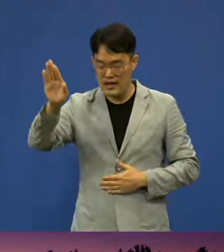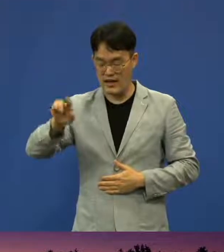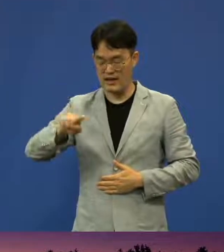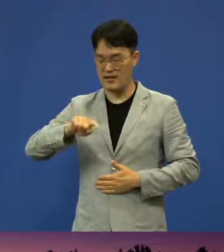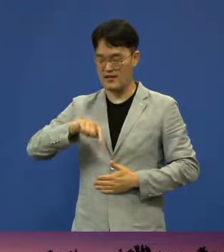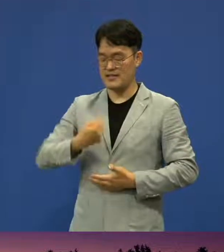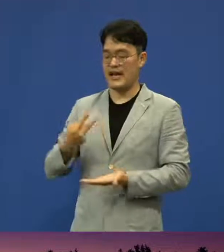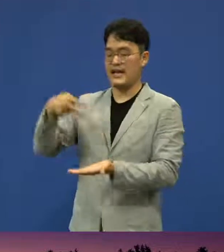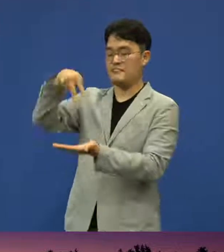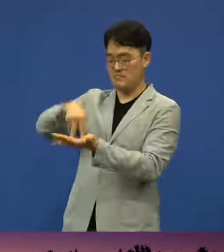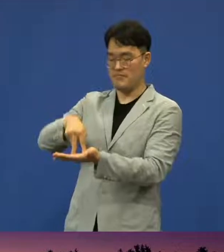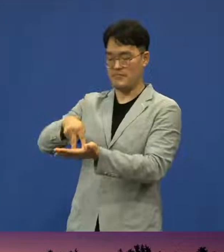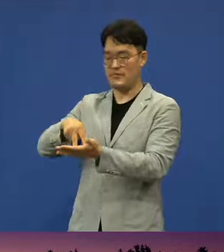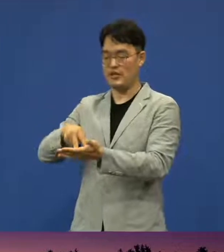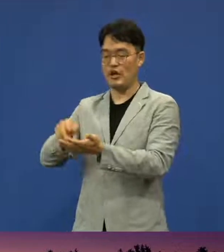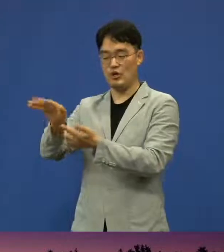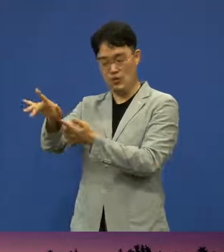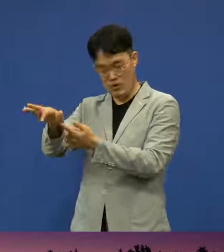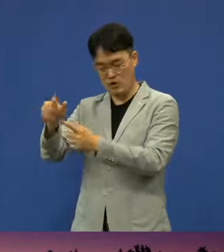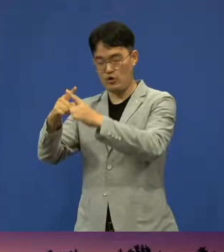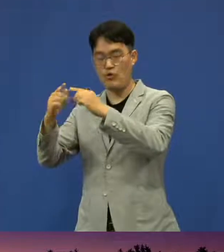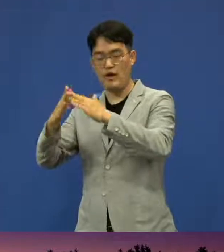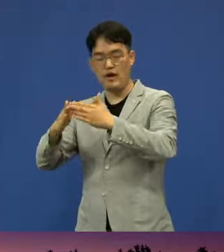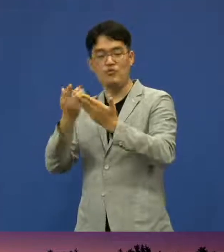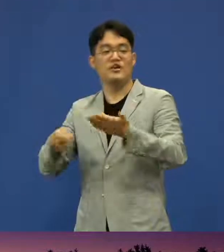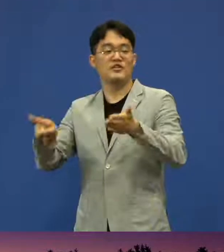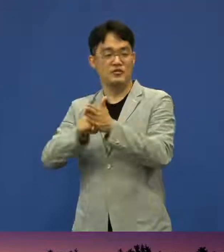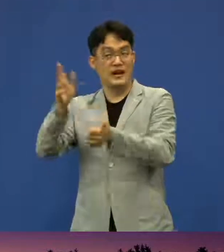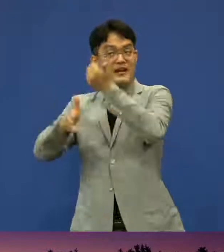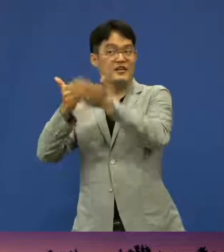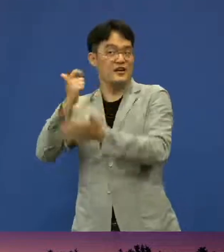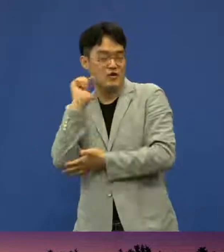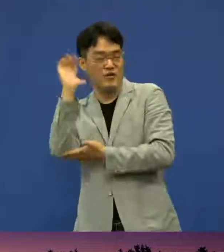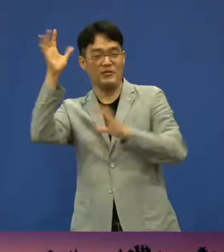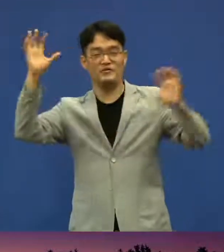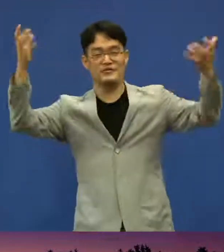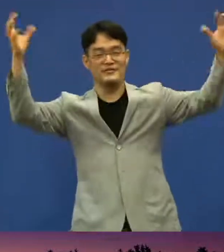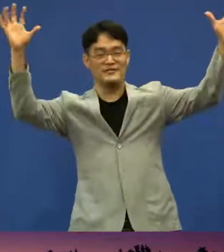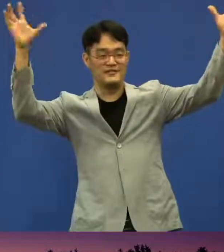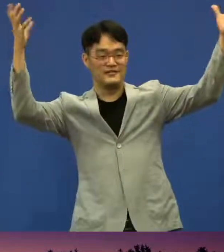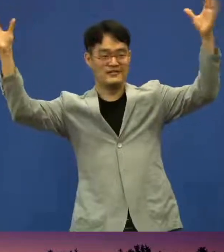교회들 위해서 박수하겠습니다. 자, 마지막으로 하나님께 영광의 박수.